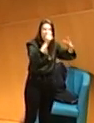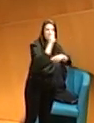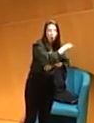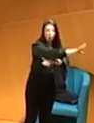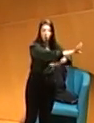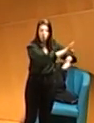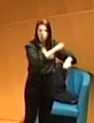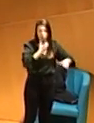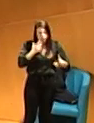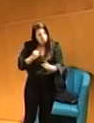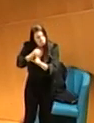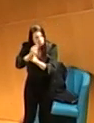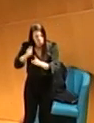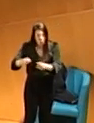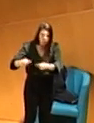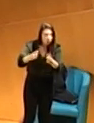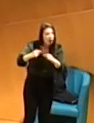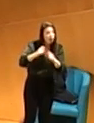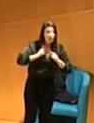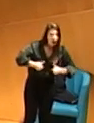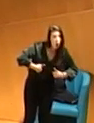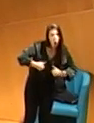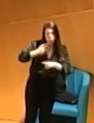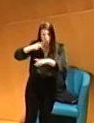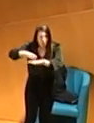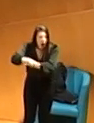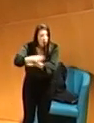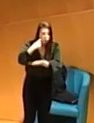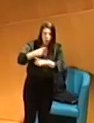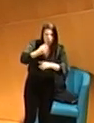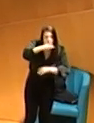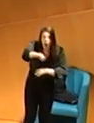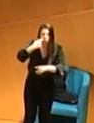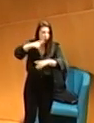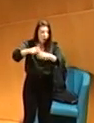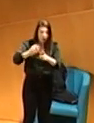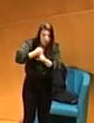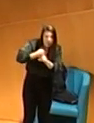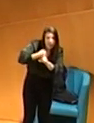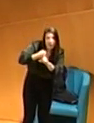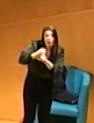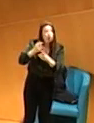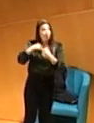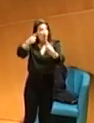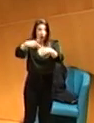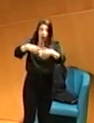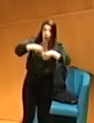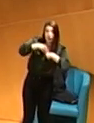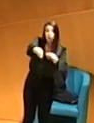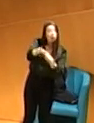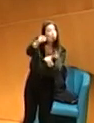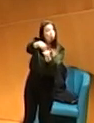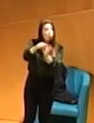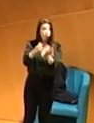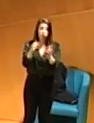à l'école, on se bat pour qu'il parle, on se bat pour qu'il marche, on se bat pour qu'il aille en salle de loisirs. Voilà. On se